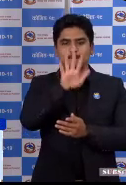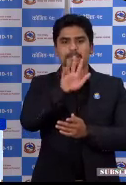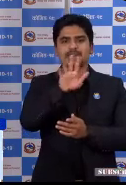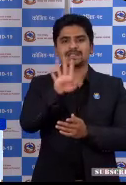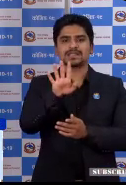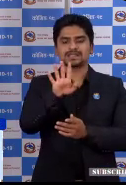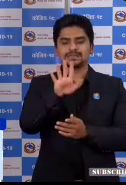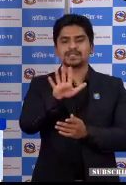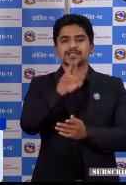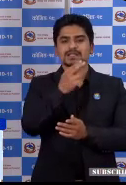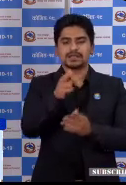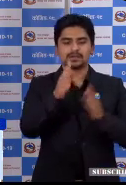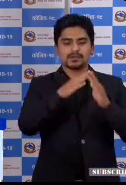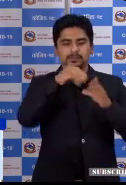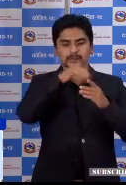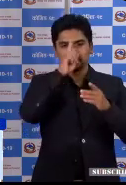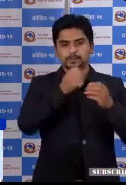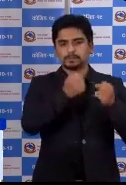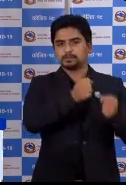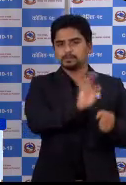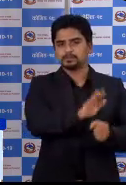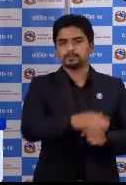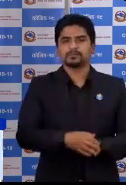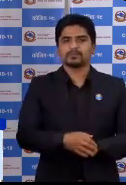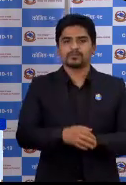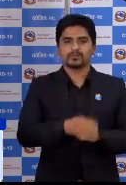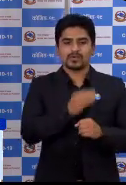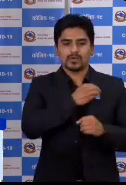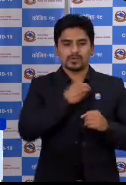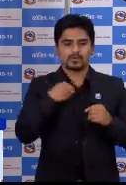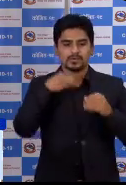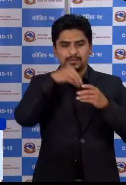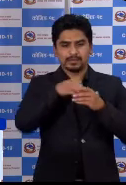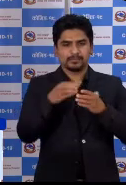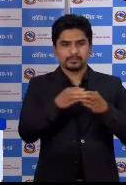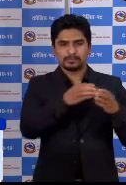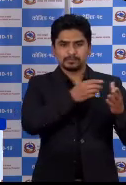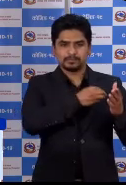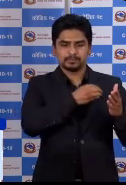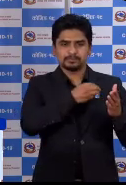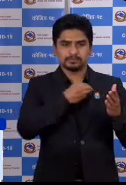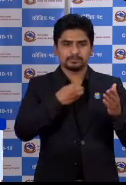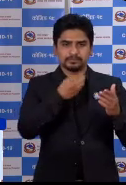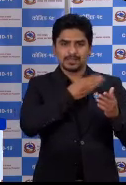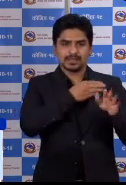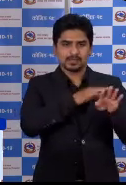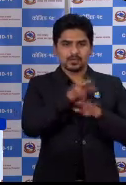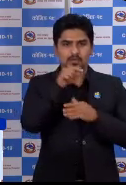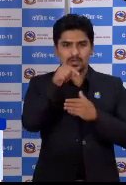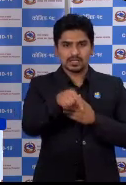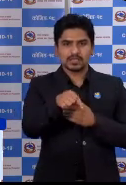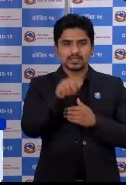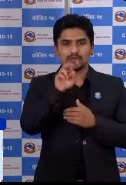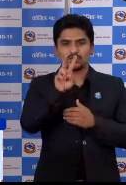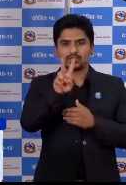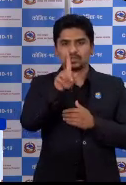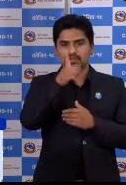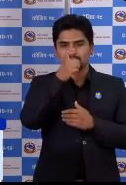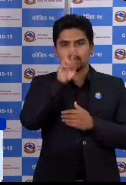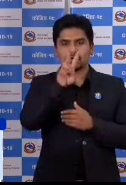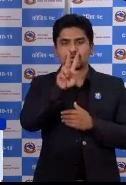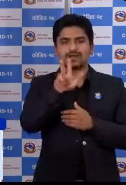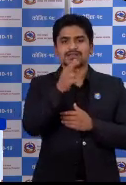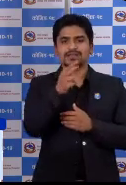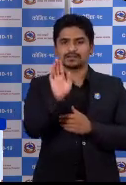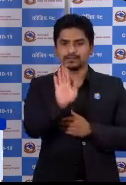12,785 क्वारेन्टाइनमा रहनुभएको छ। आइसोलेसनमा रहेका व्यक्तिहरू हाल